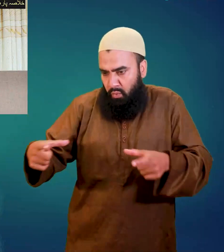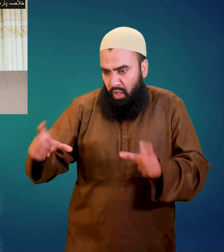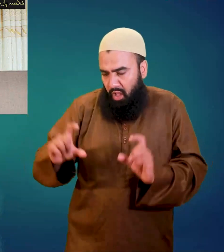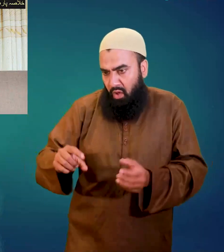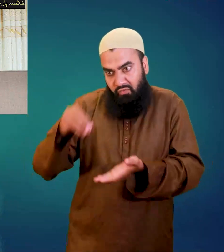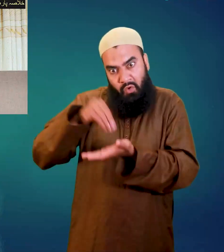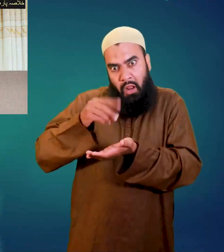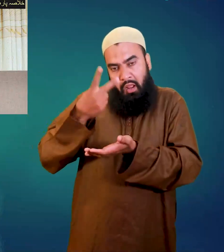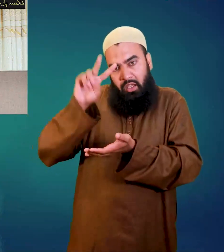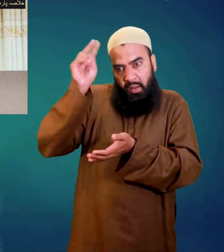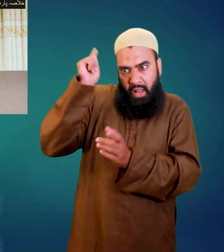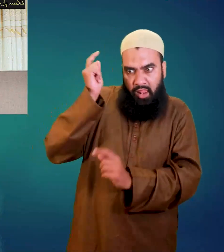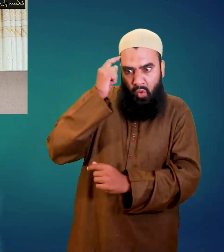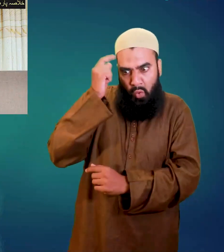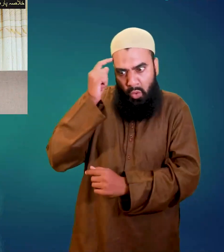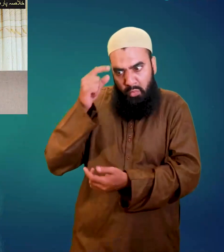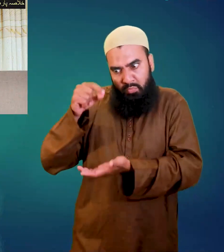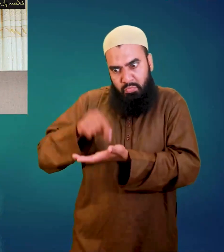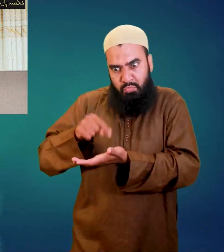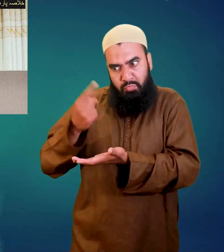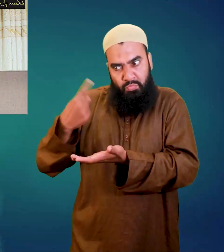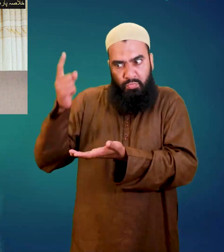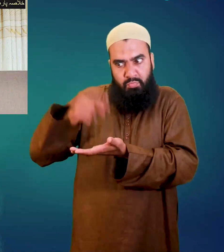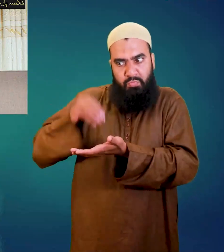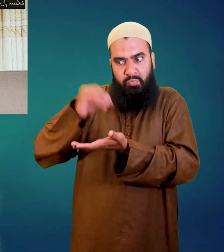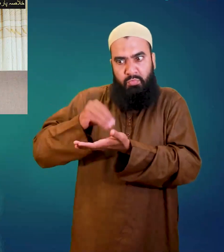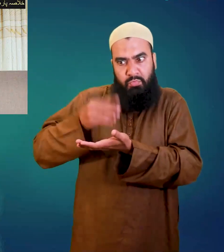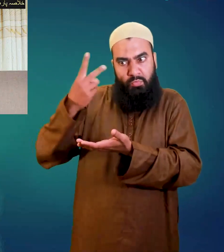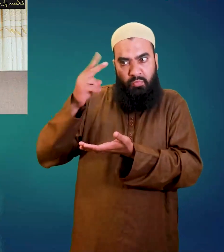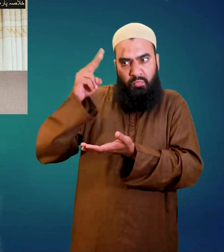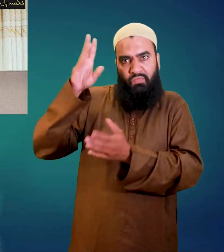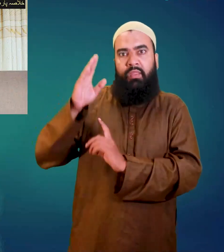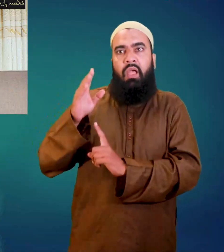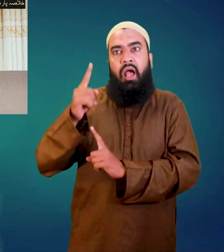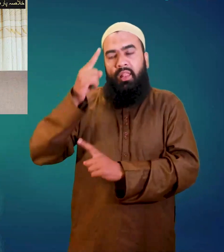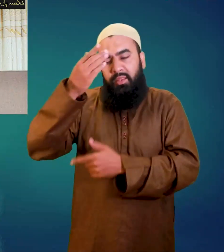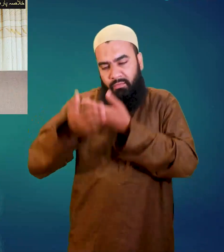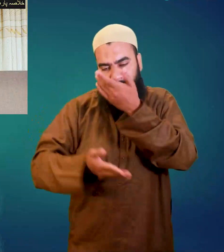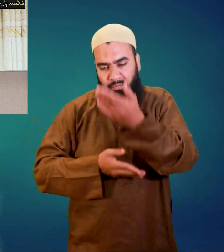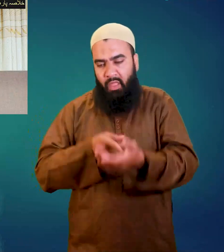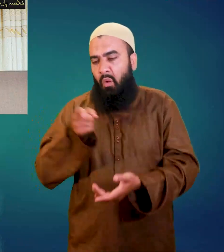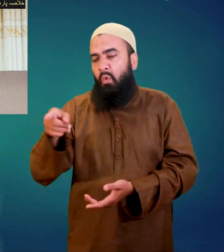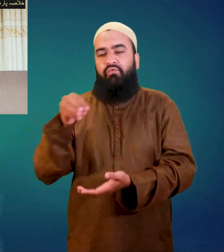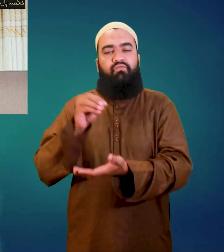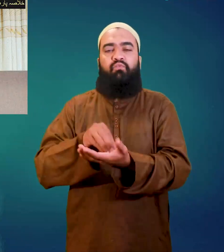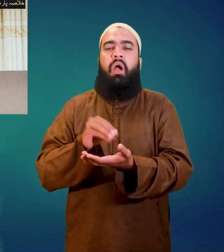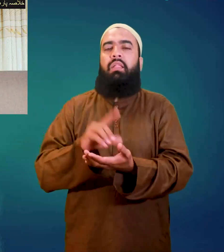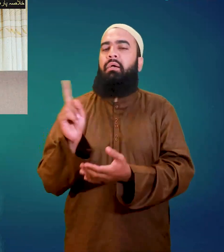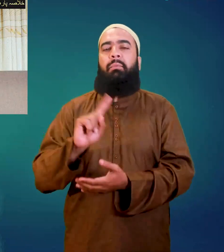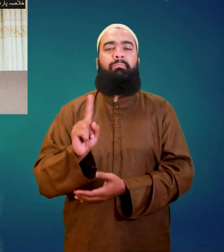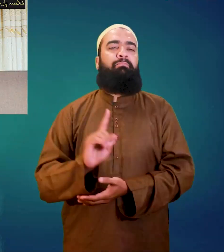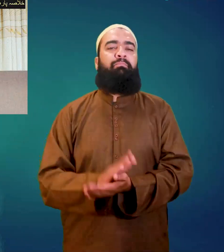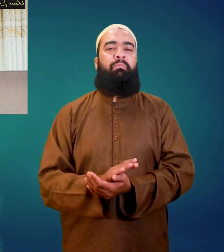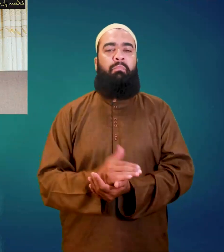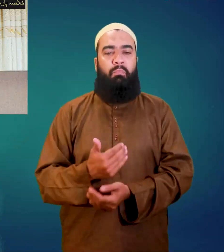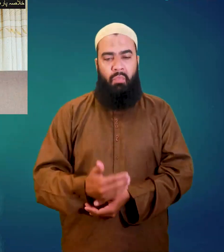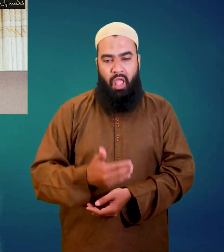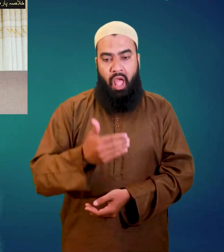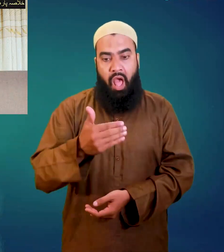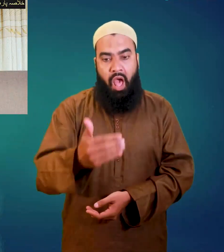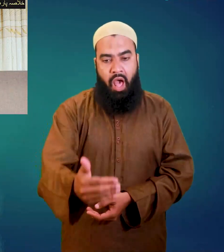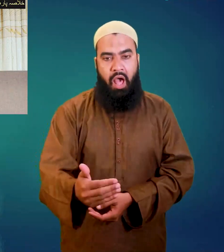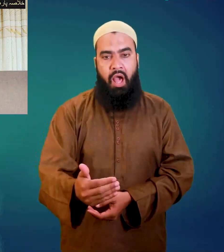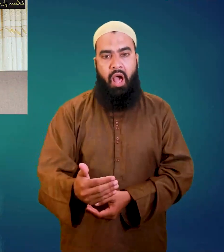بھلائی پہنچ رہی ہے؟ فرمایا ہرگز نہیں، ان کو کوئی بھلائی نہیں پہنچ رہی، بلکہ یہی چیزیں مال